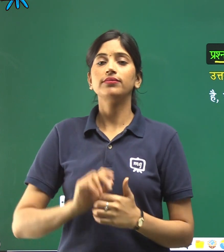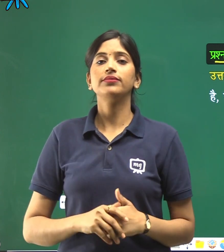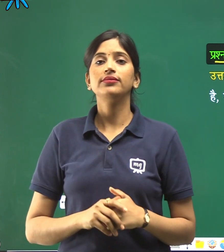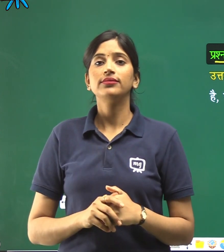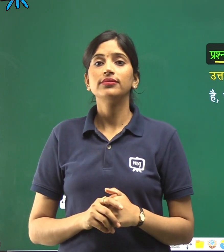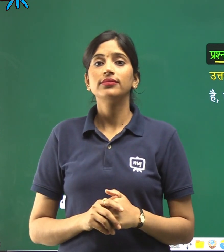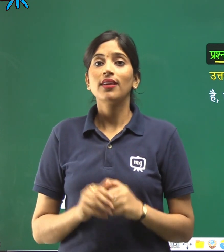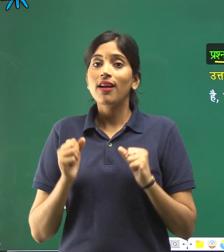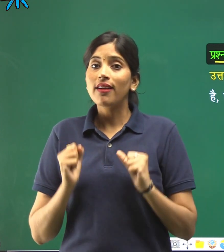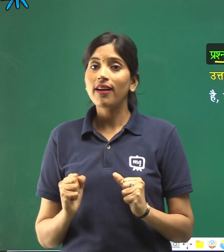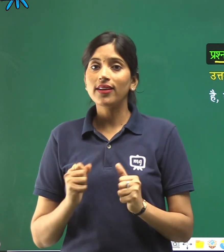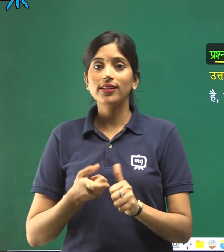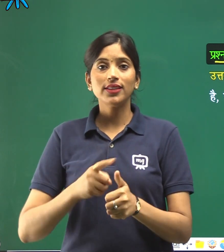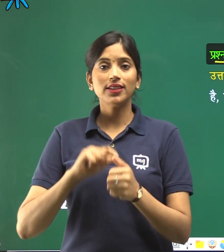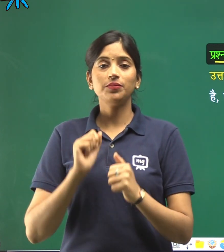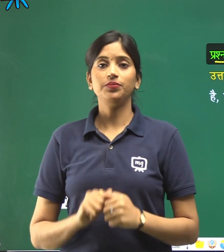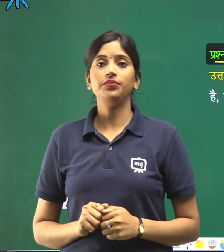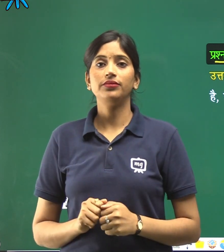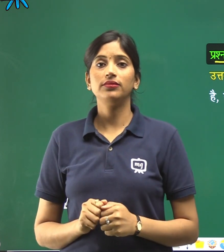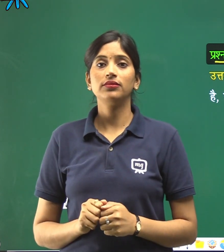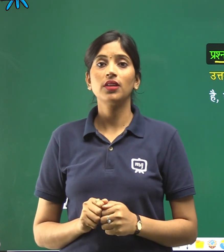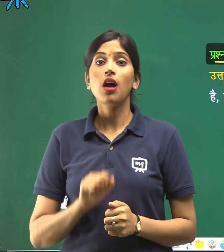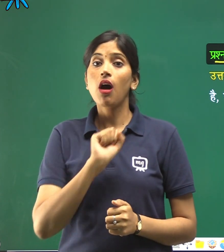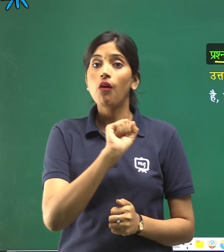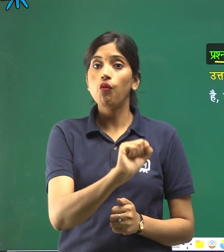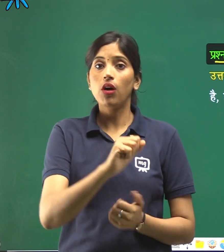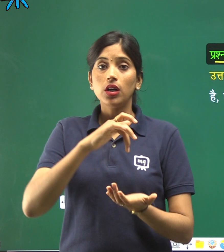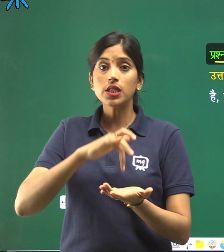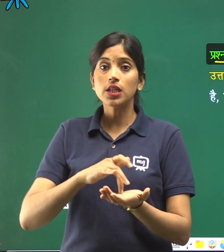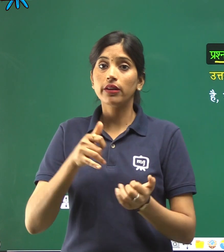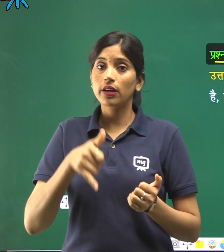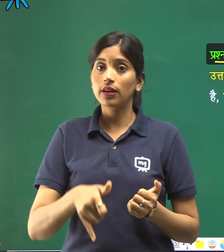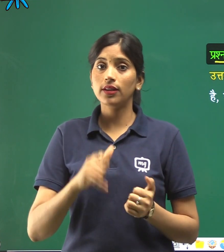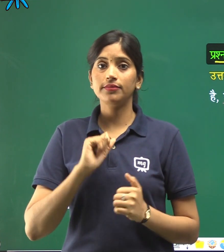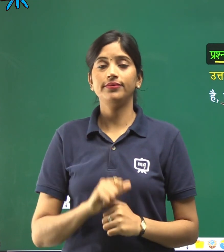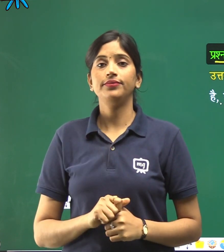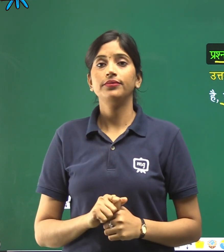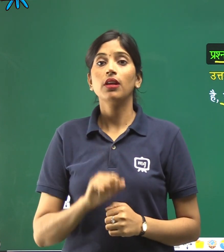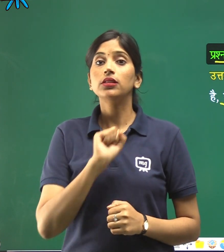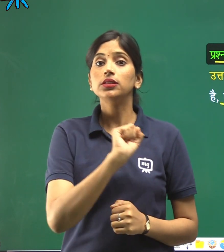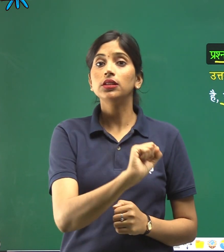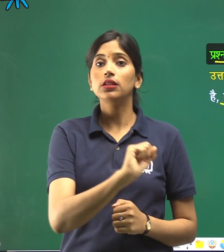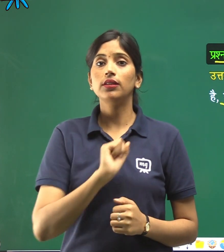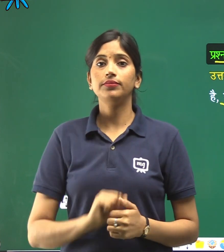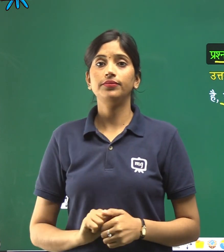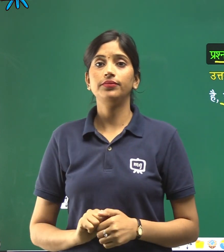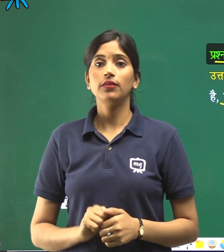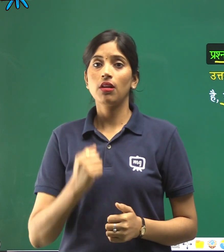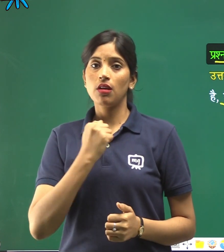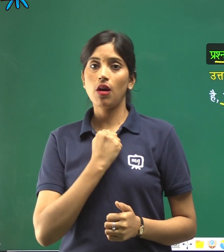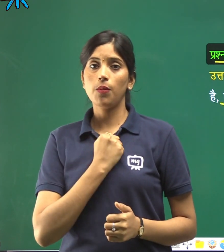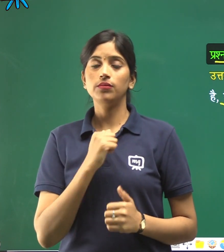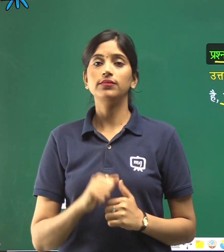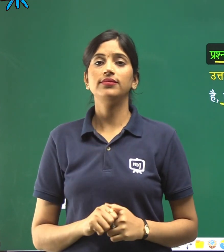रहने की वह जगह है जहाँ